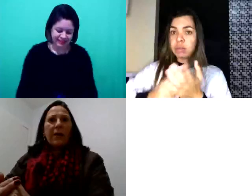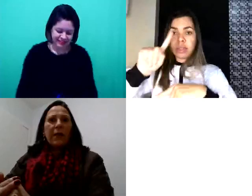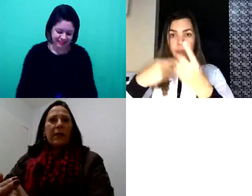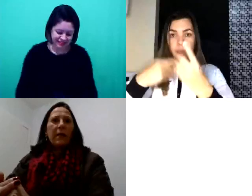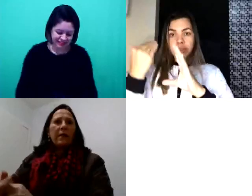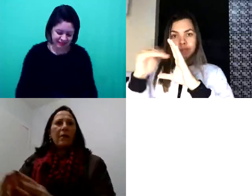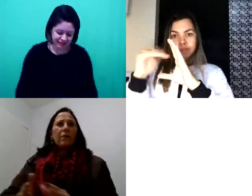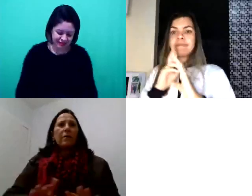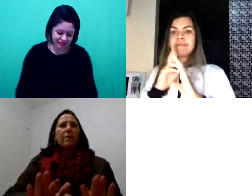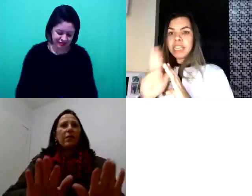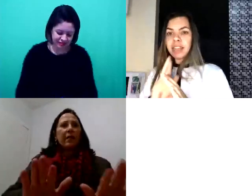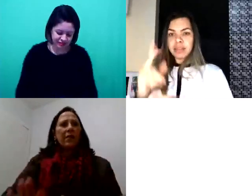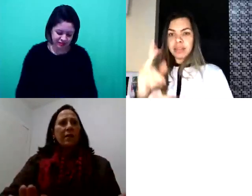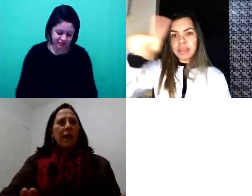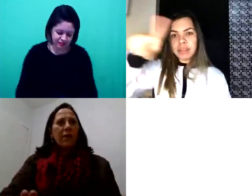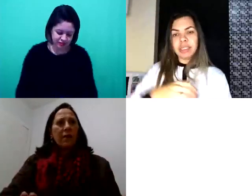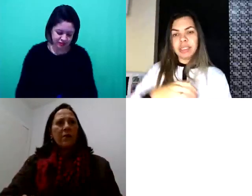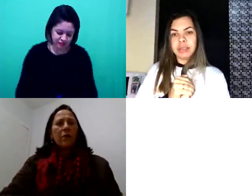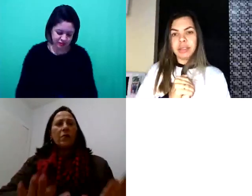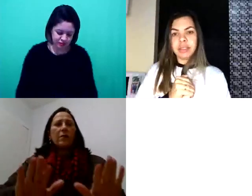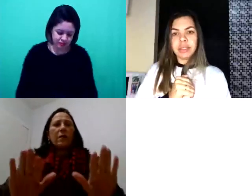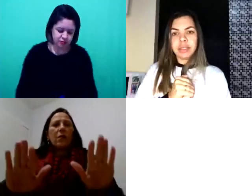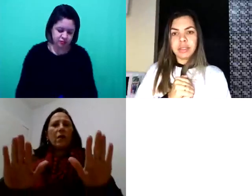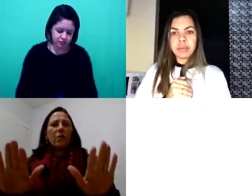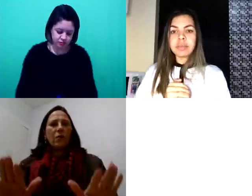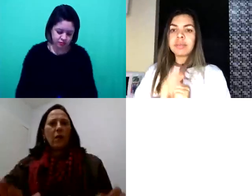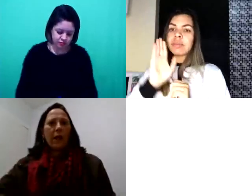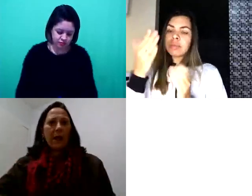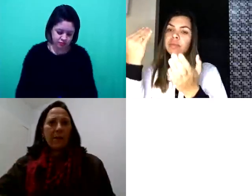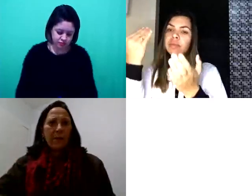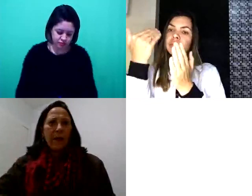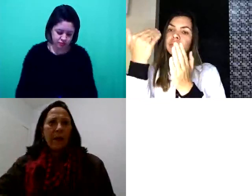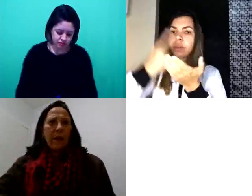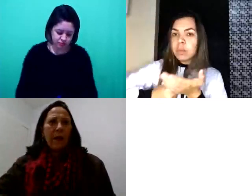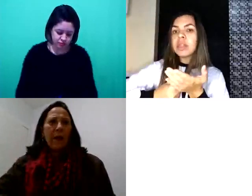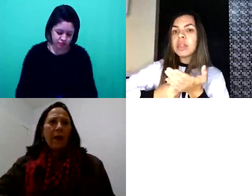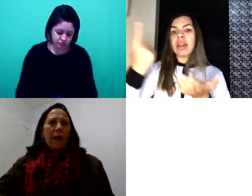obrigada, Patrícia. Então, já está agendado, queridos alunos. Nós vamos colocar